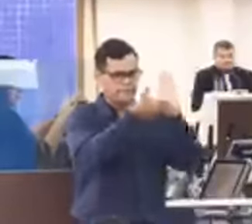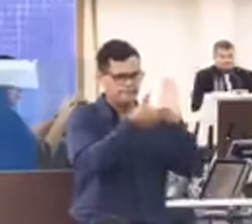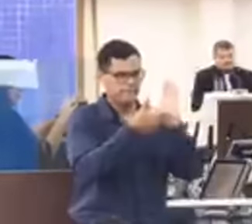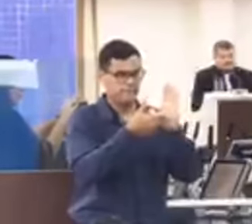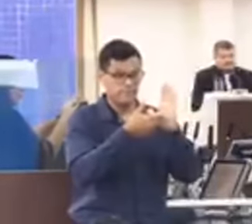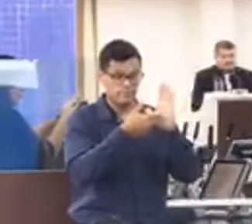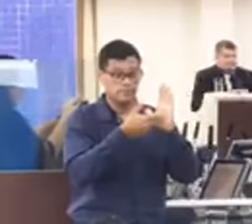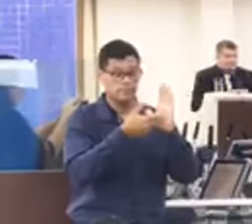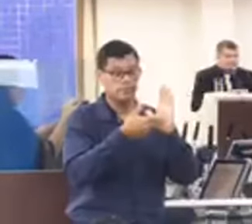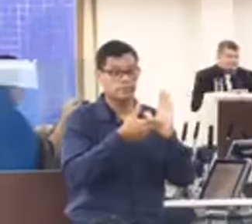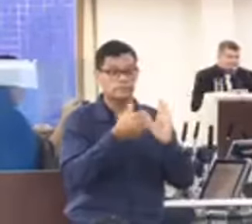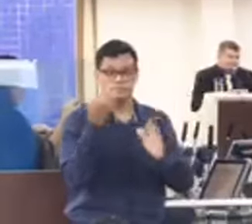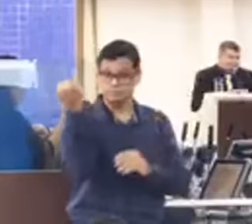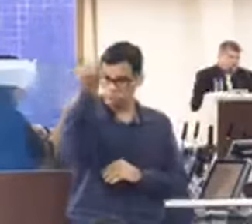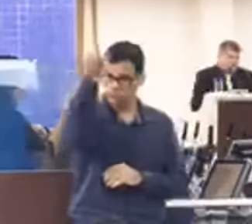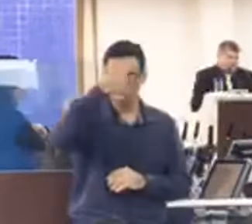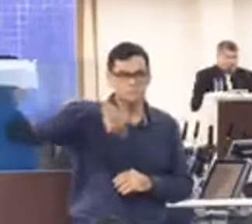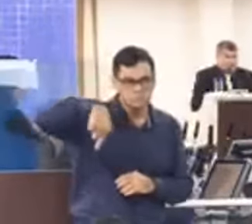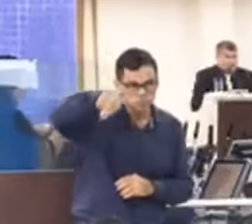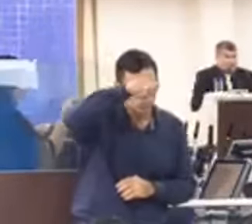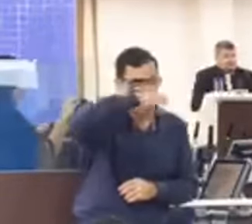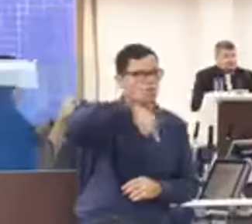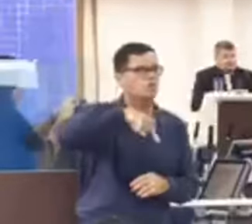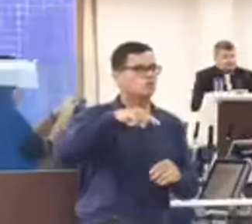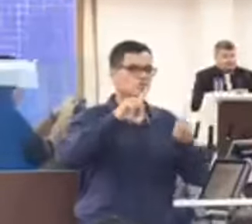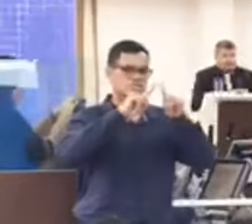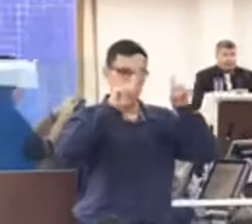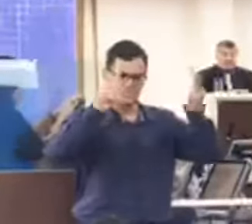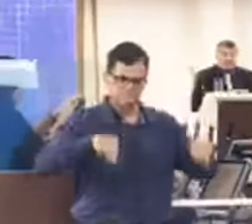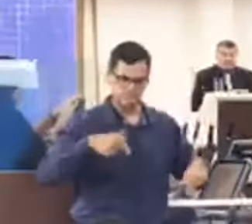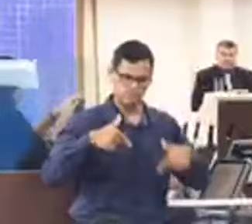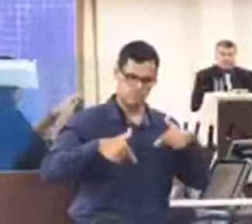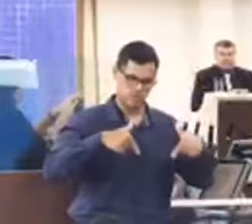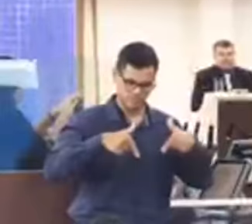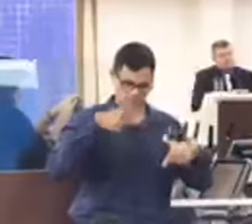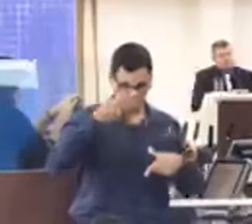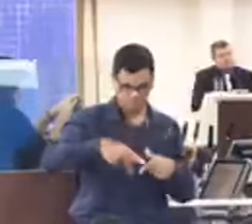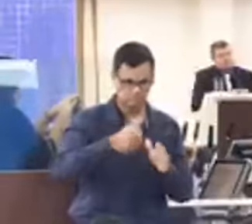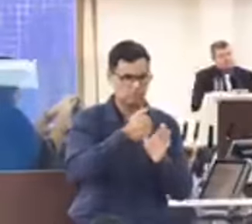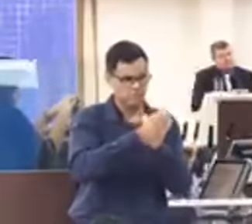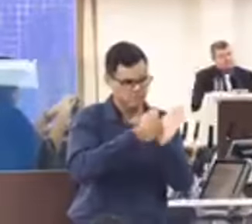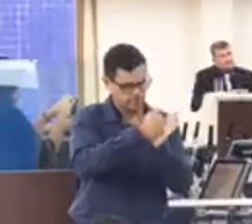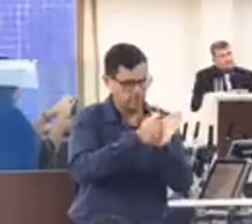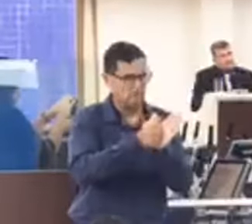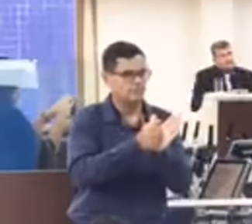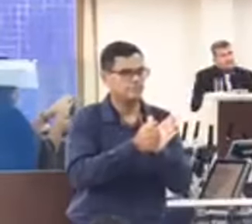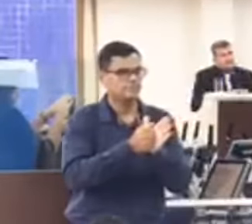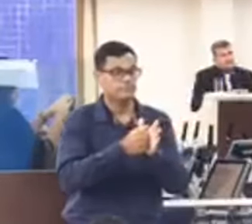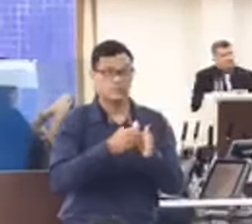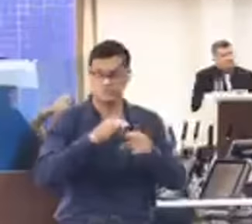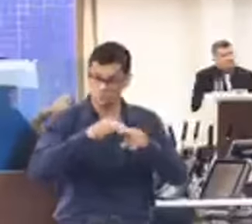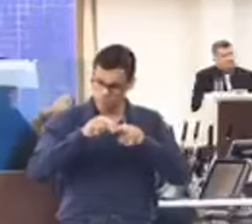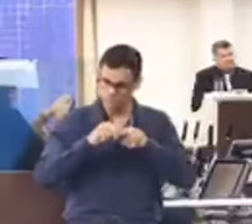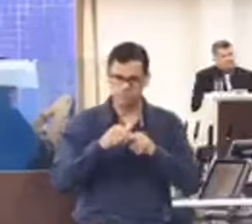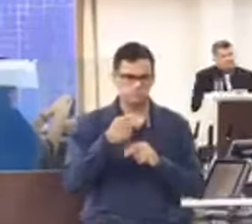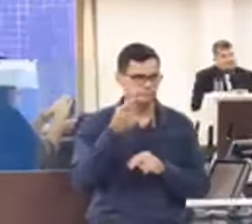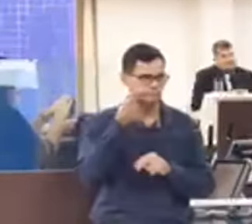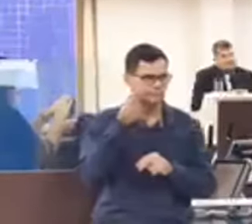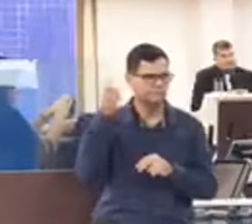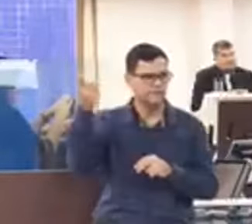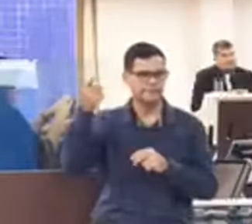servidores da nossa cidade. E se a gente conseguiu fazer isso na contramão daquilo que nós estamos vendo no